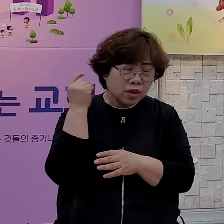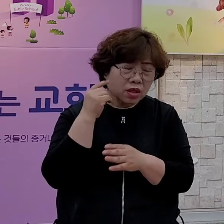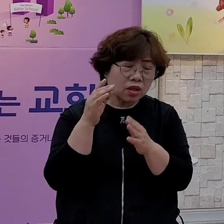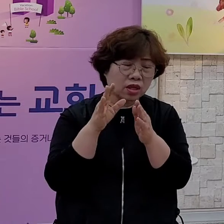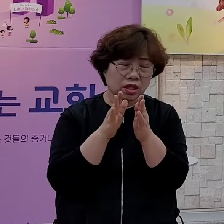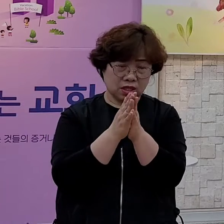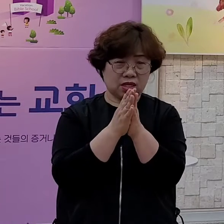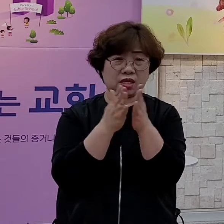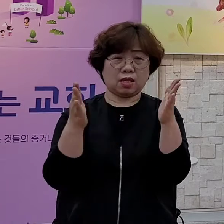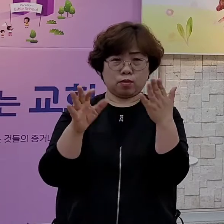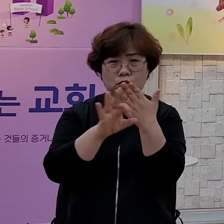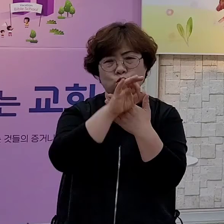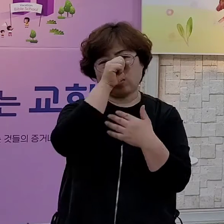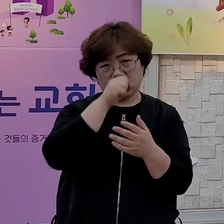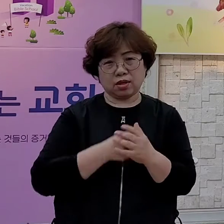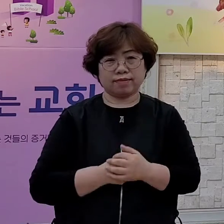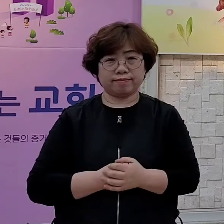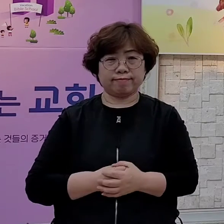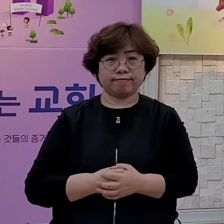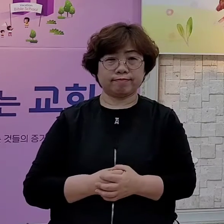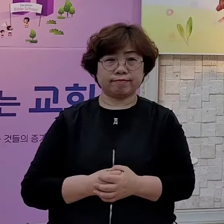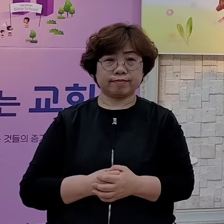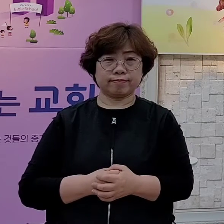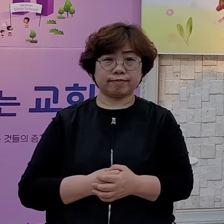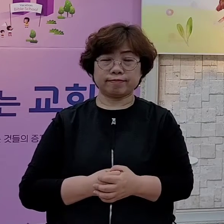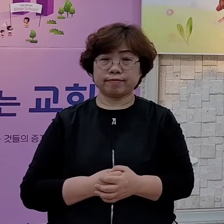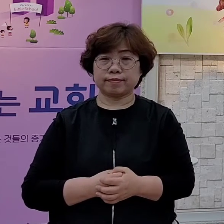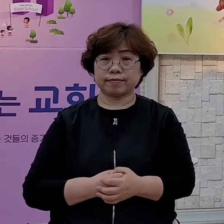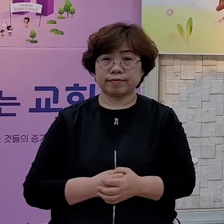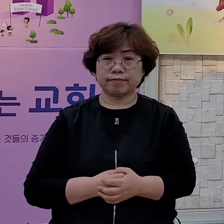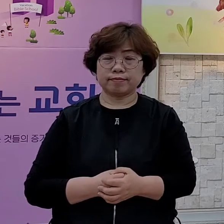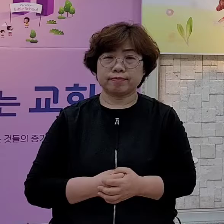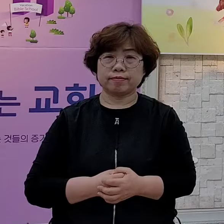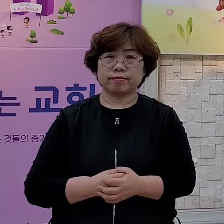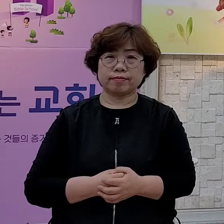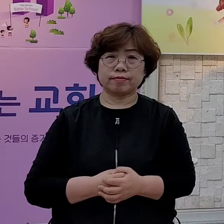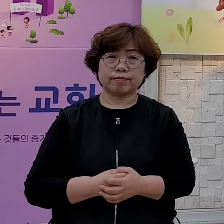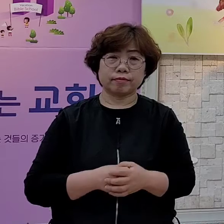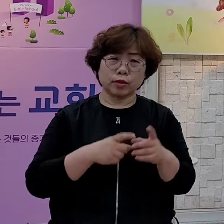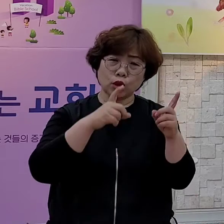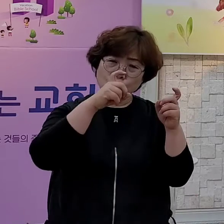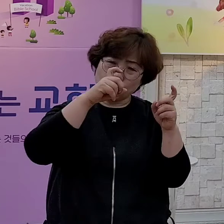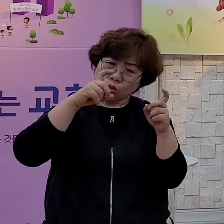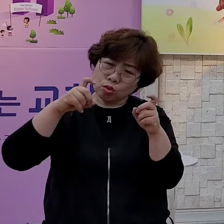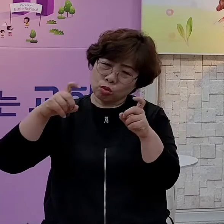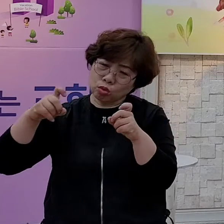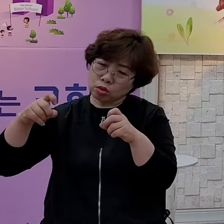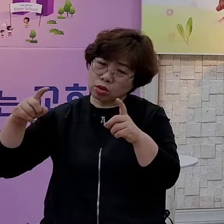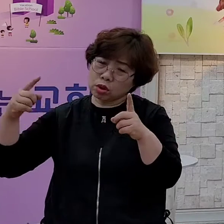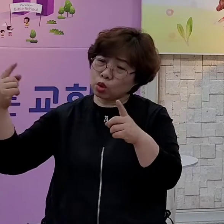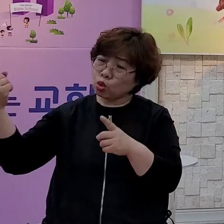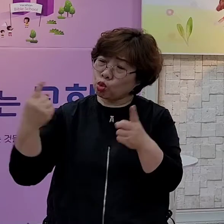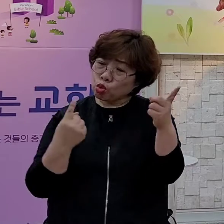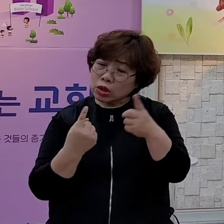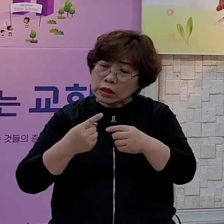문제로 출발을 하고 있다는 것이죠. 자, 그렇다면 여러분, 유혹이 왜 올까요?